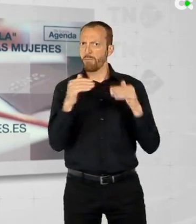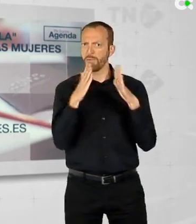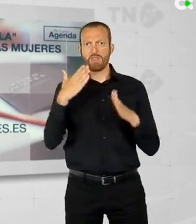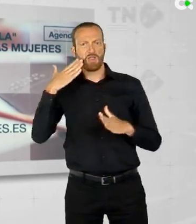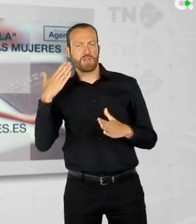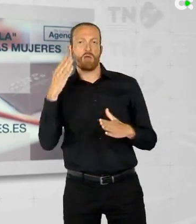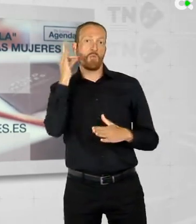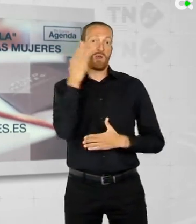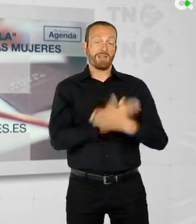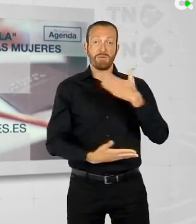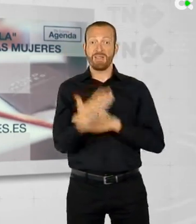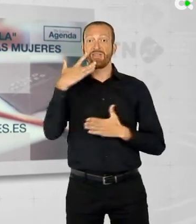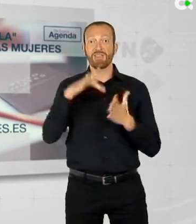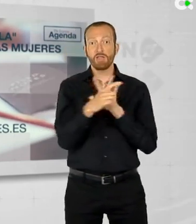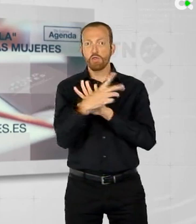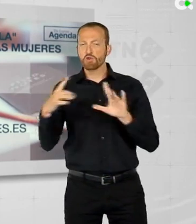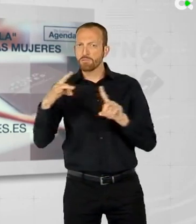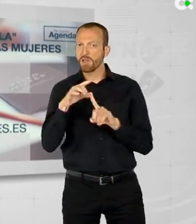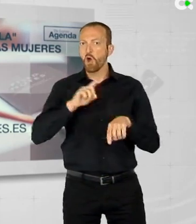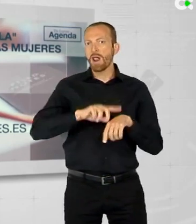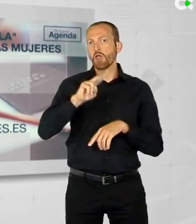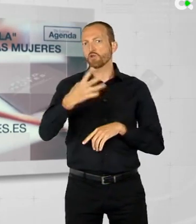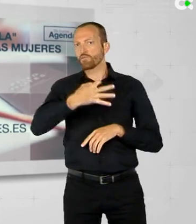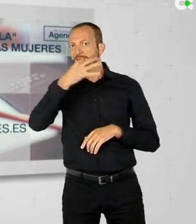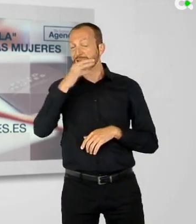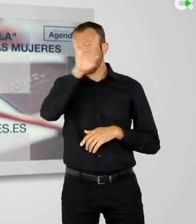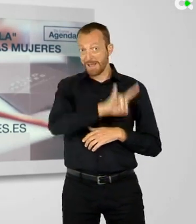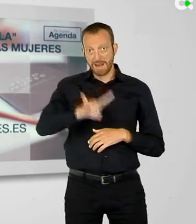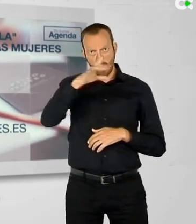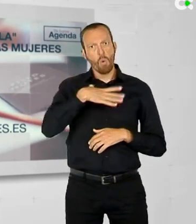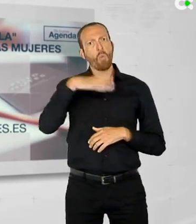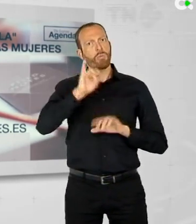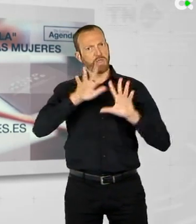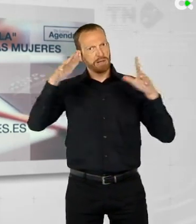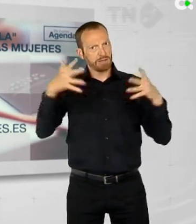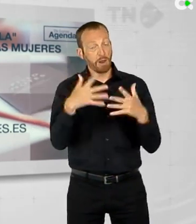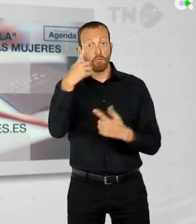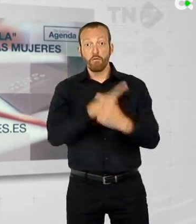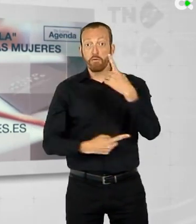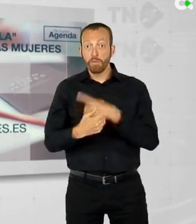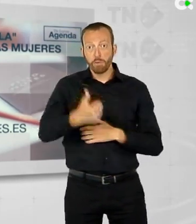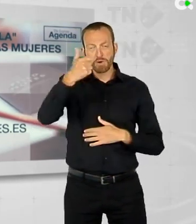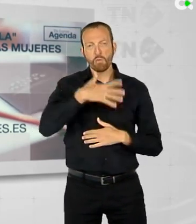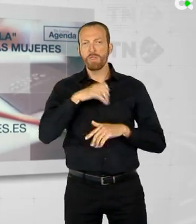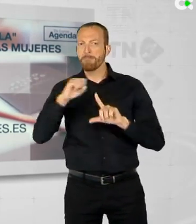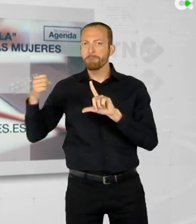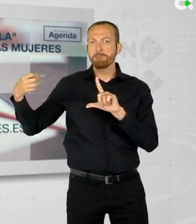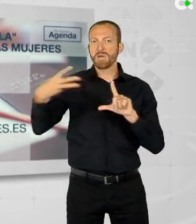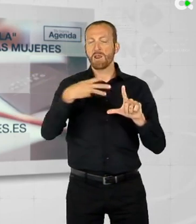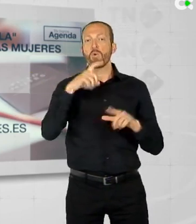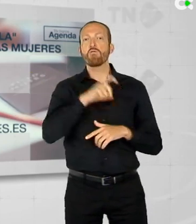18 de mayo a partir de las 2 de la tarde, hora canaria. Se podrá seguir de forma online. Para más información, en la página web